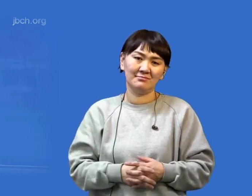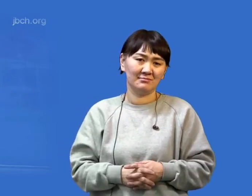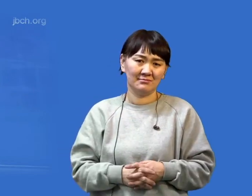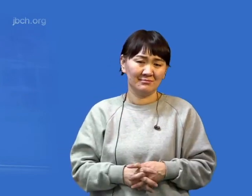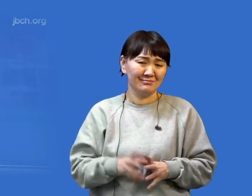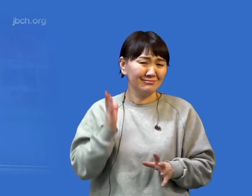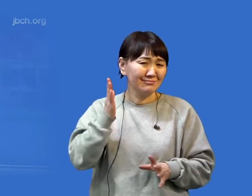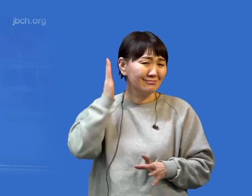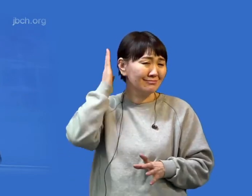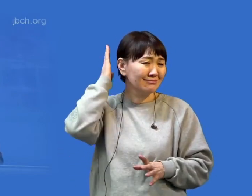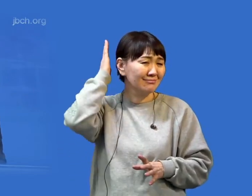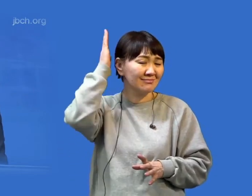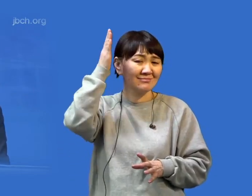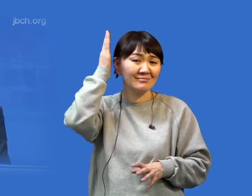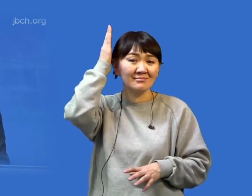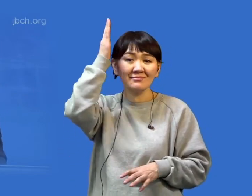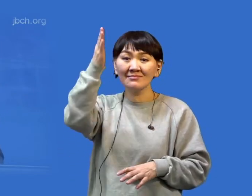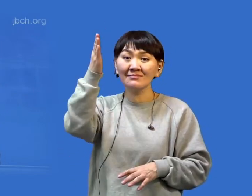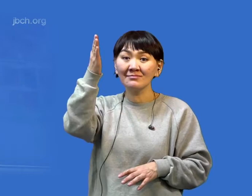Хожим хойн